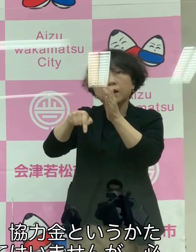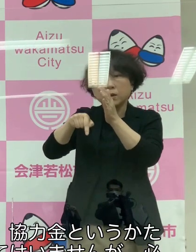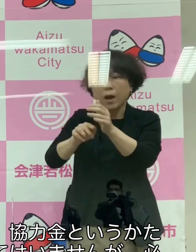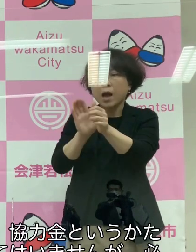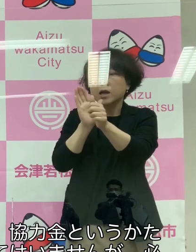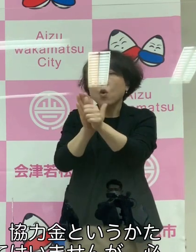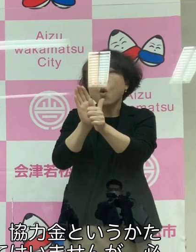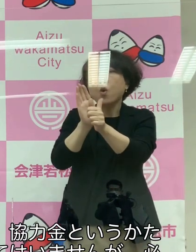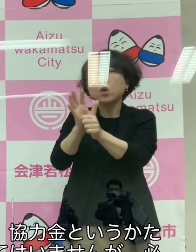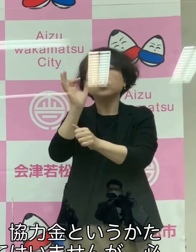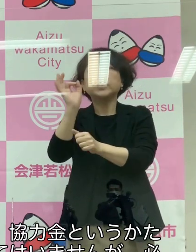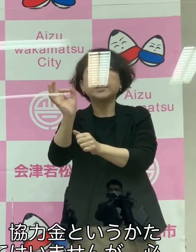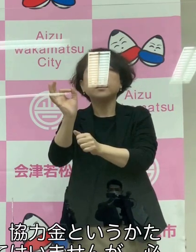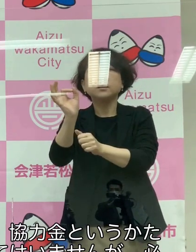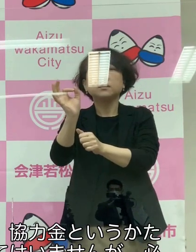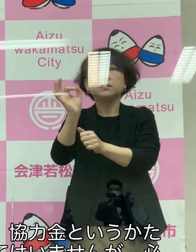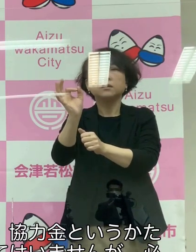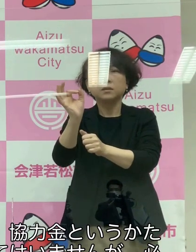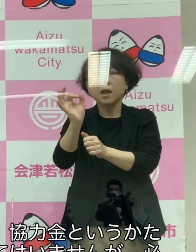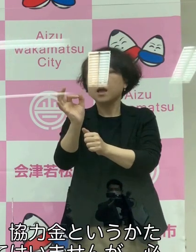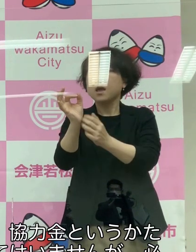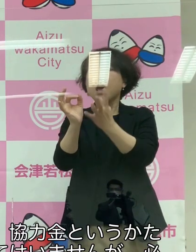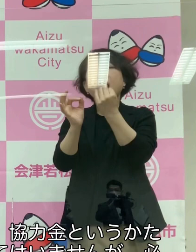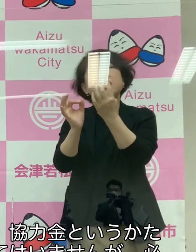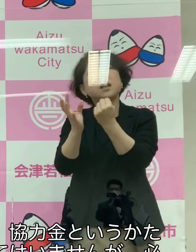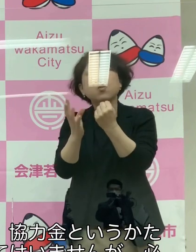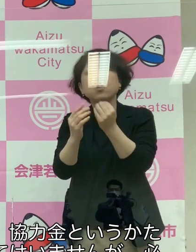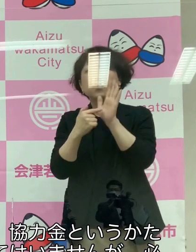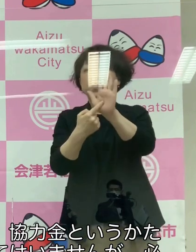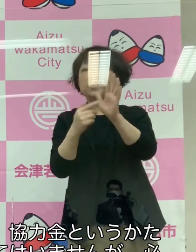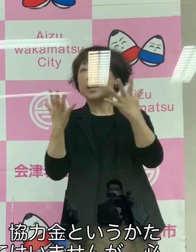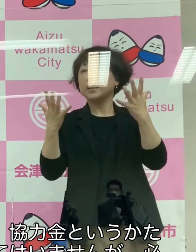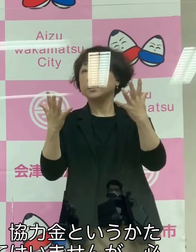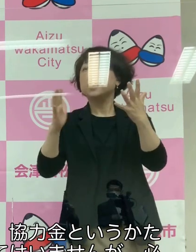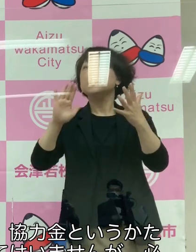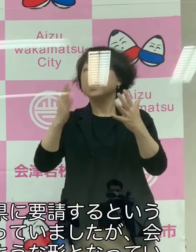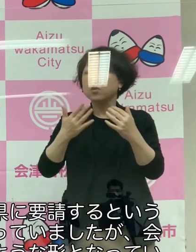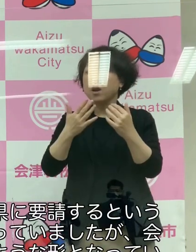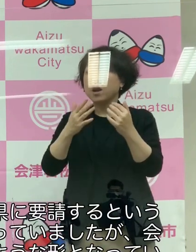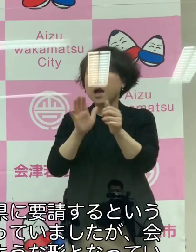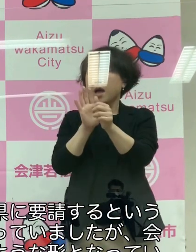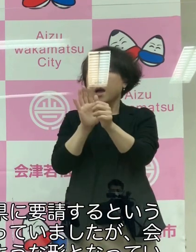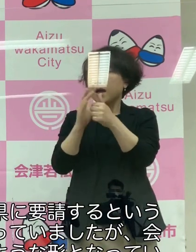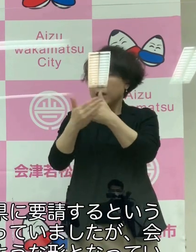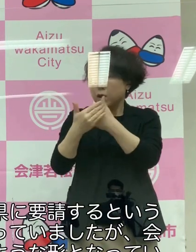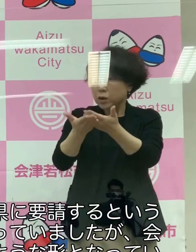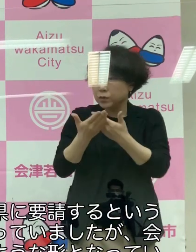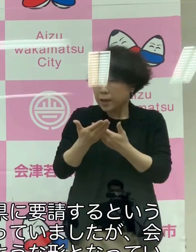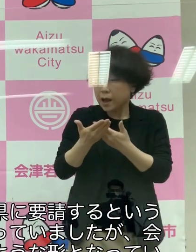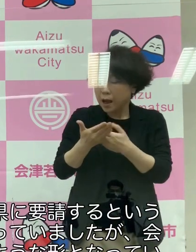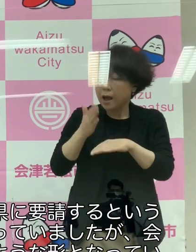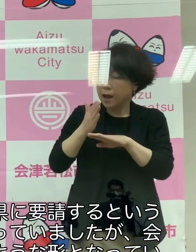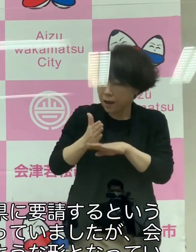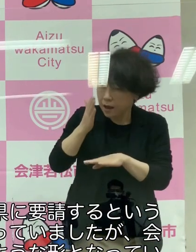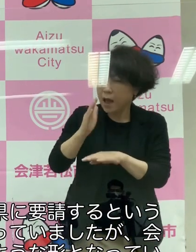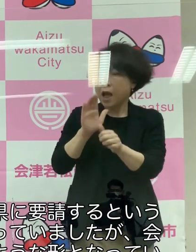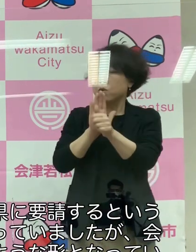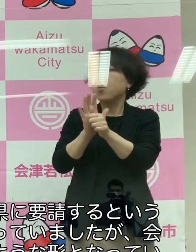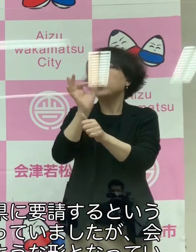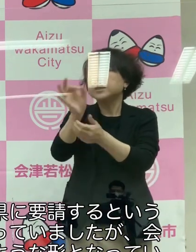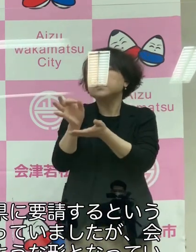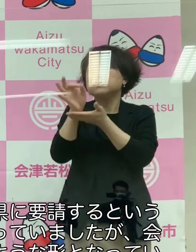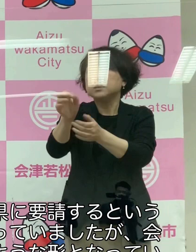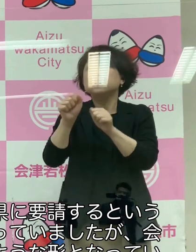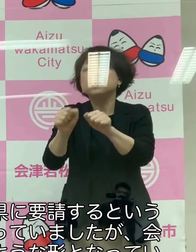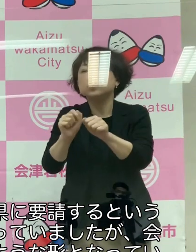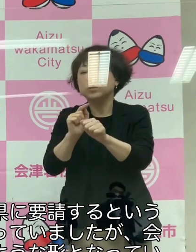金という形で、具体的な数字は示してはありませんが、 はい、 必ず協力金、応じたお店に対しては、協力金を、 はい、 支払うように県